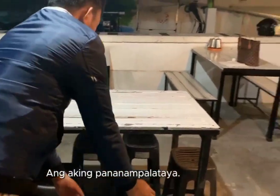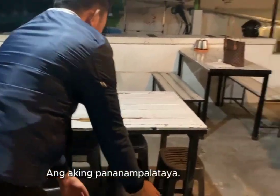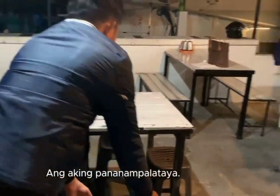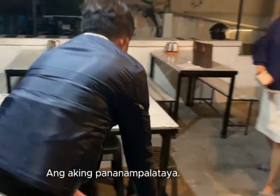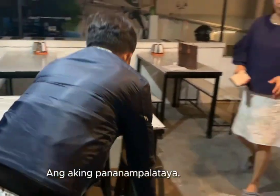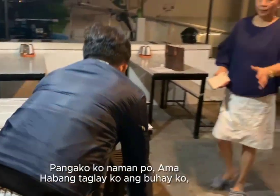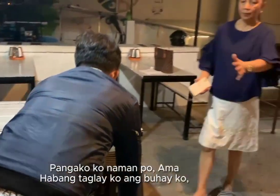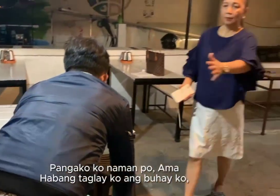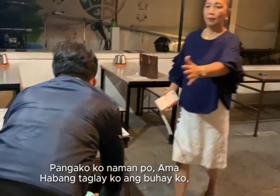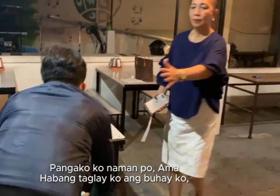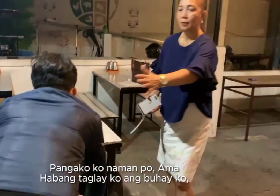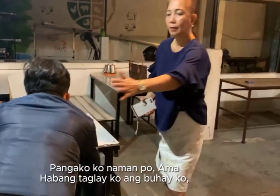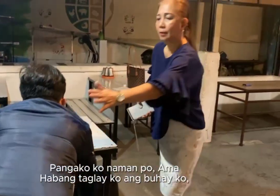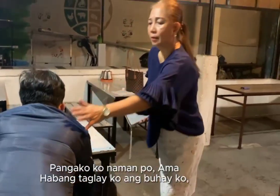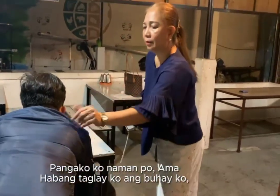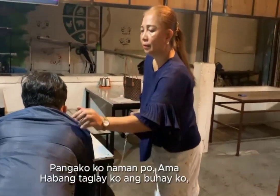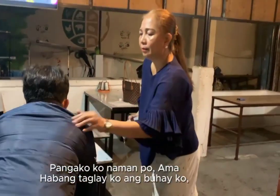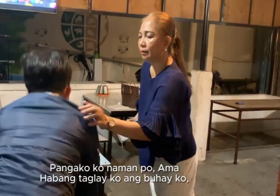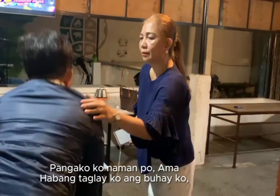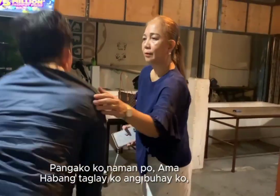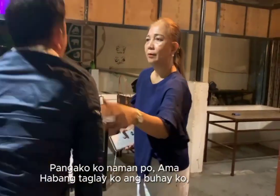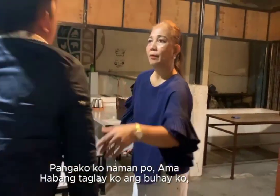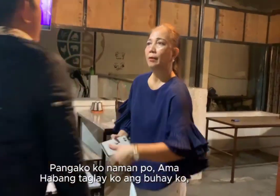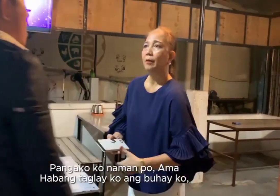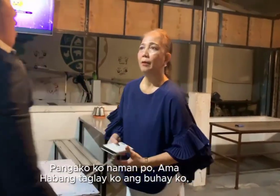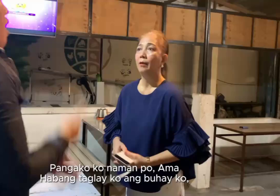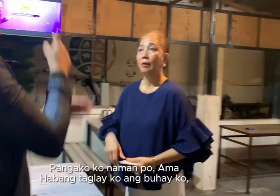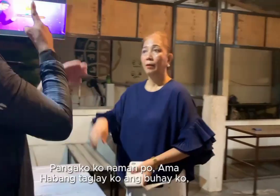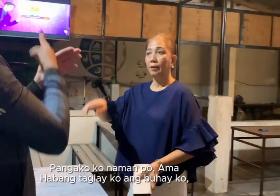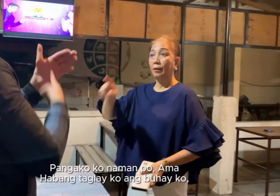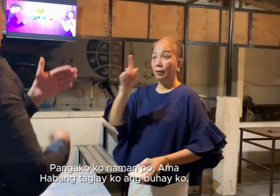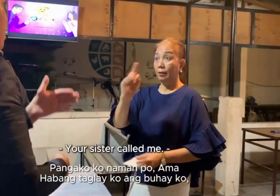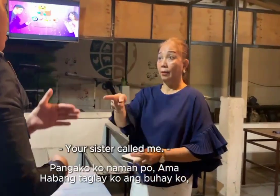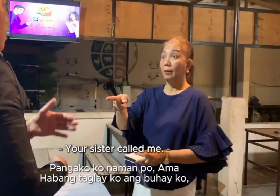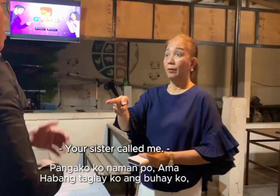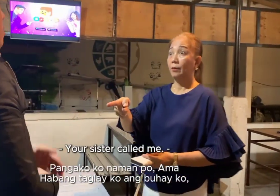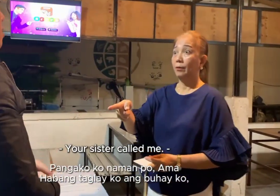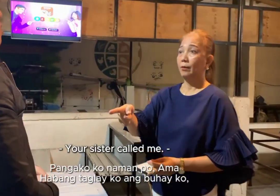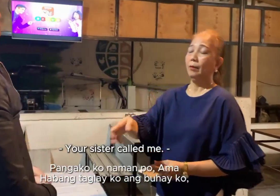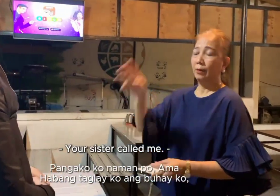pananampalataya. Pangako ko naman po, Ama,